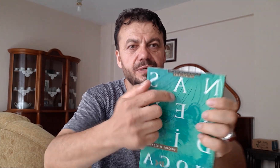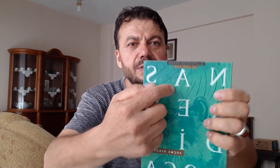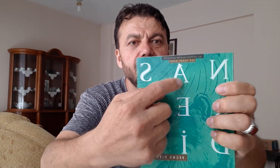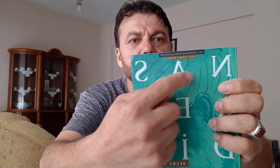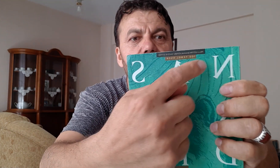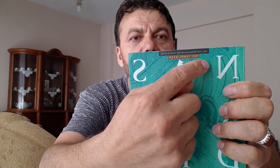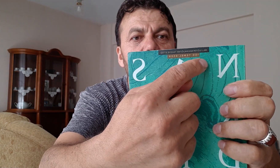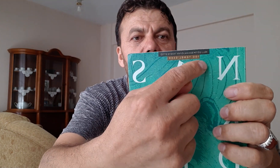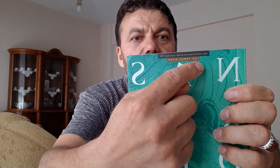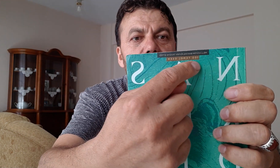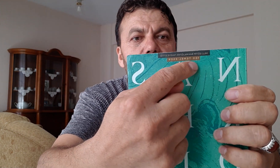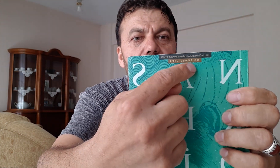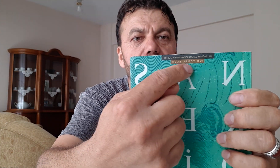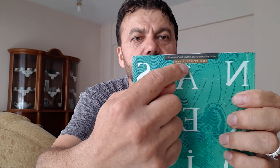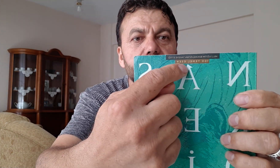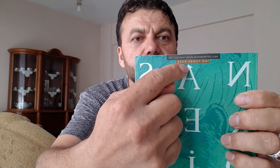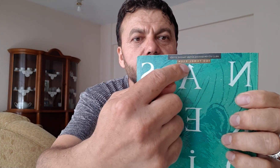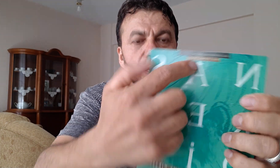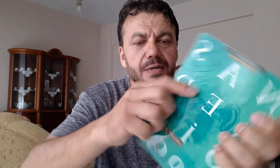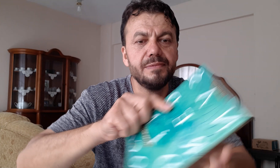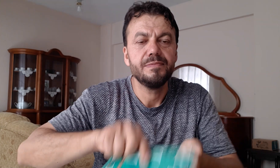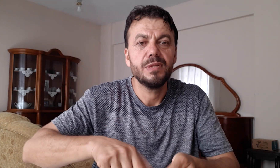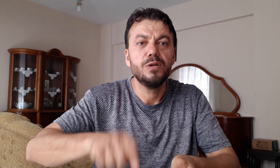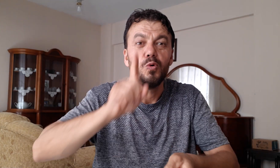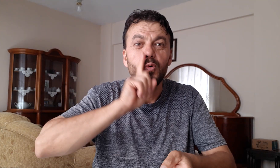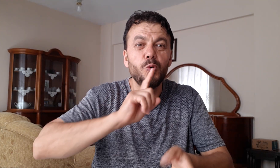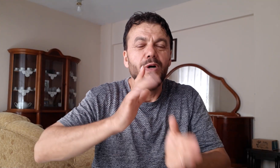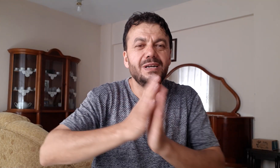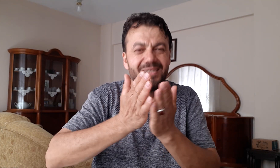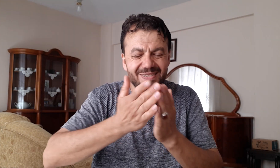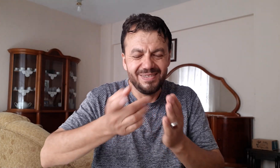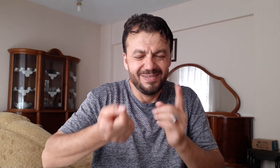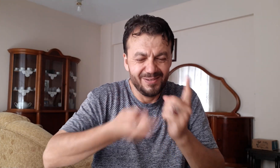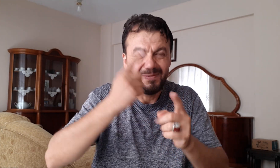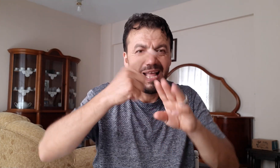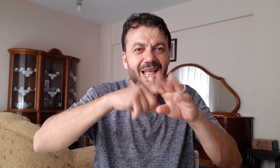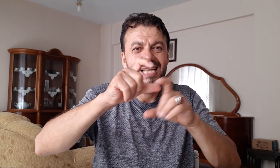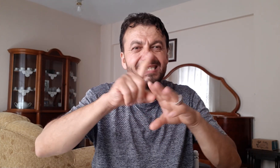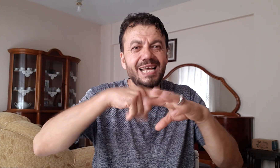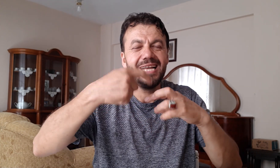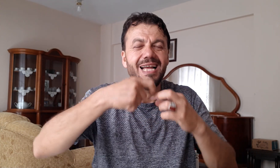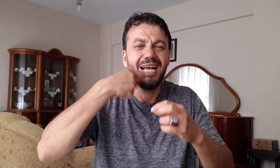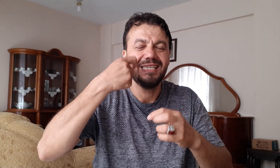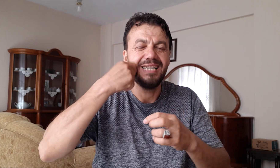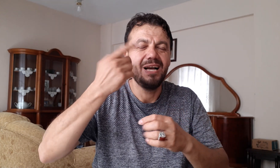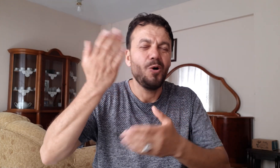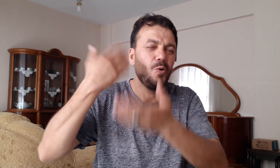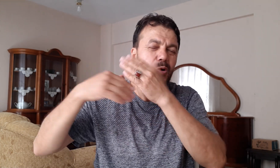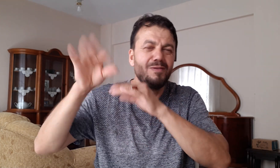Biz bazı hikayeleri Nasreddin Hoca kitabından 100 temel eserden bir tanesi.